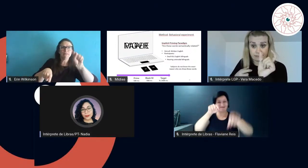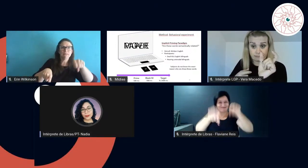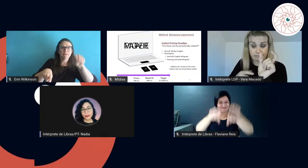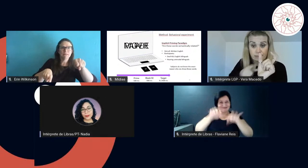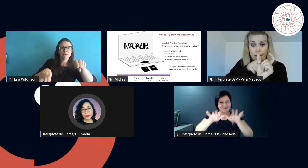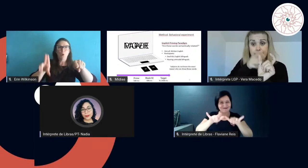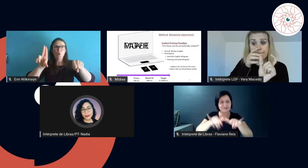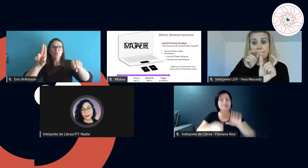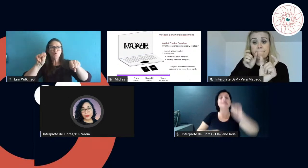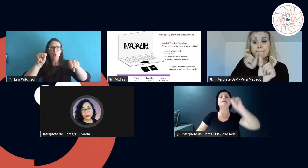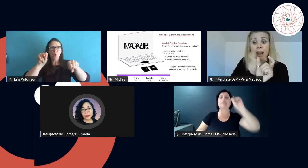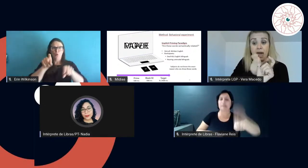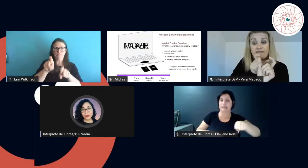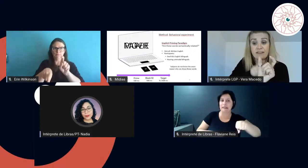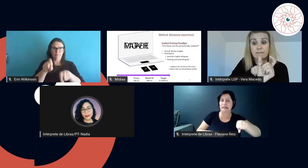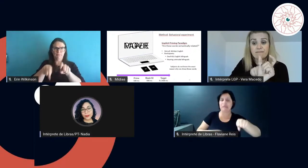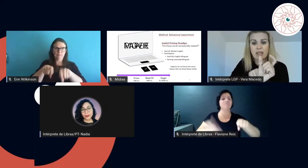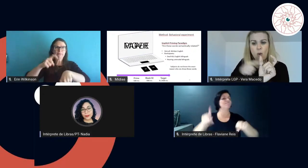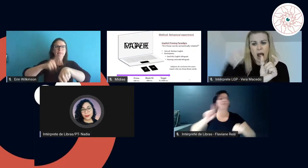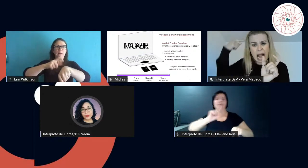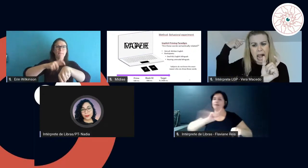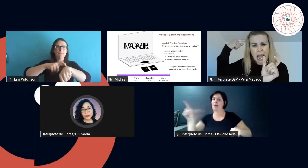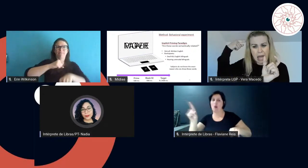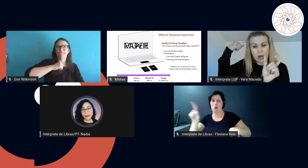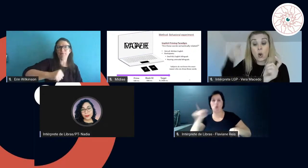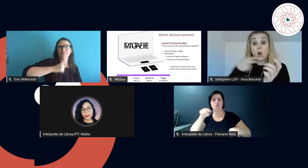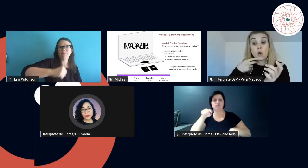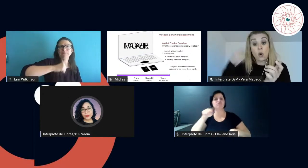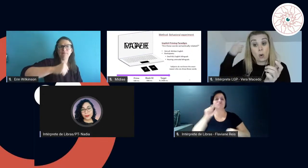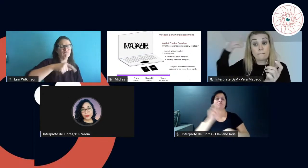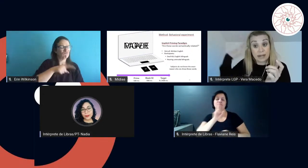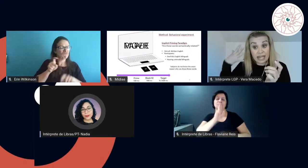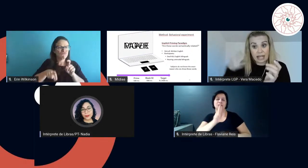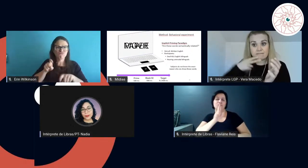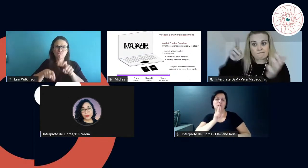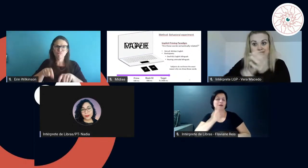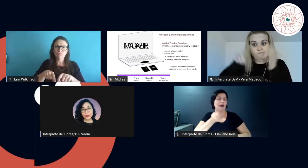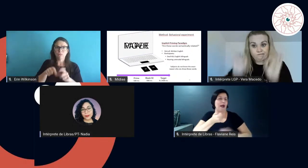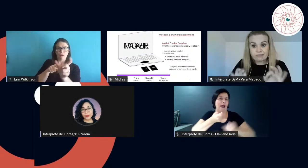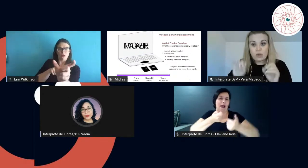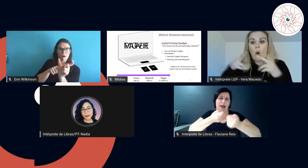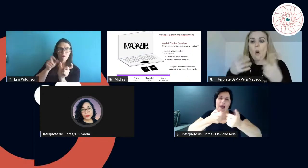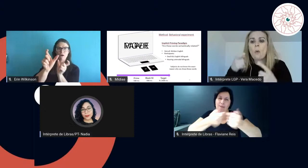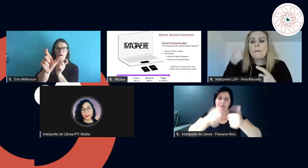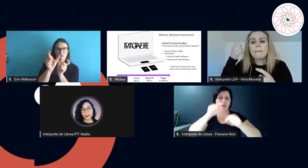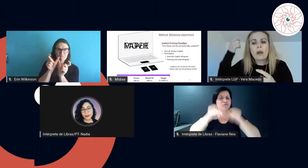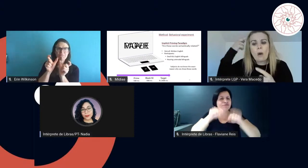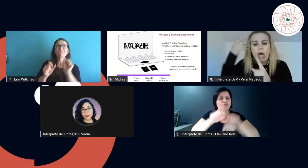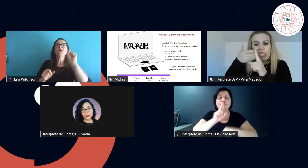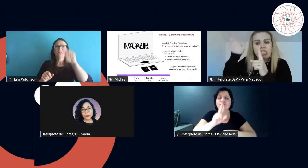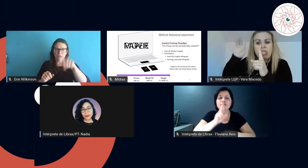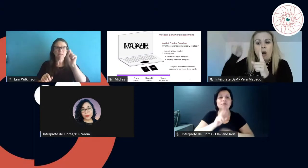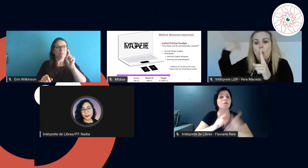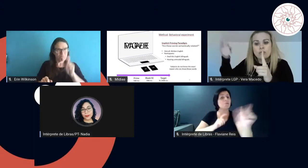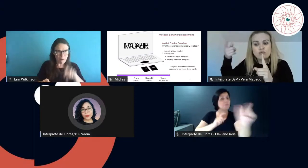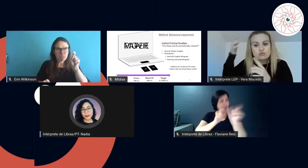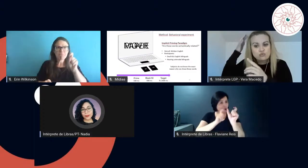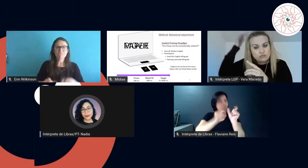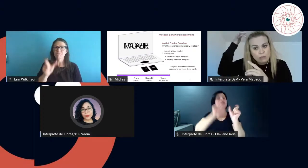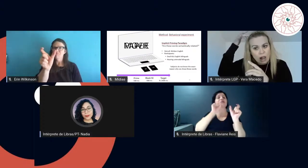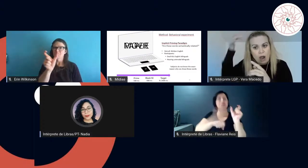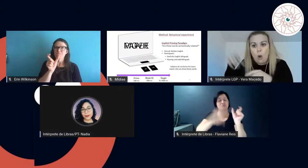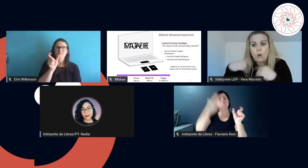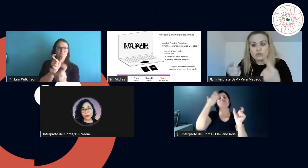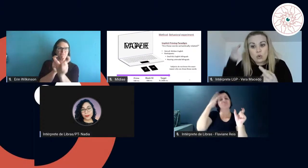ela vai compreender realmente ou ela vai pensar em outro termo? Então, foram questões que